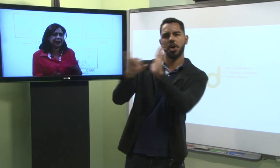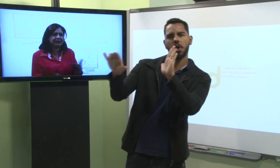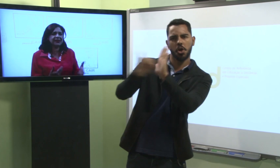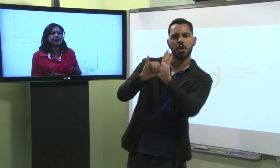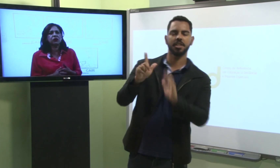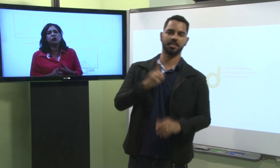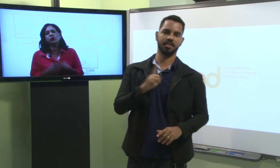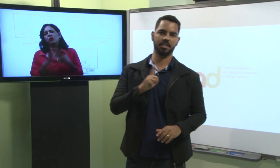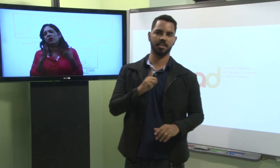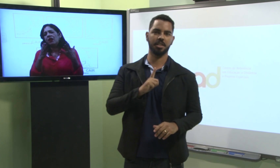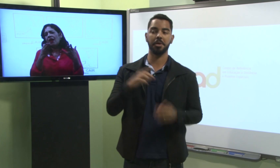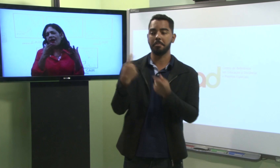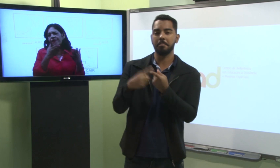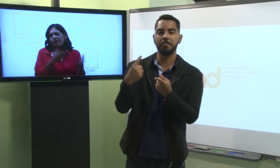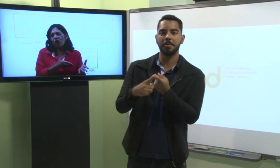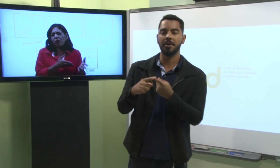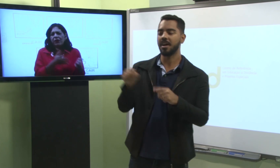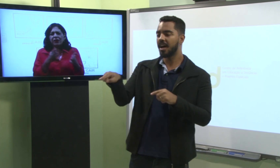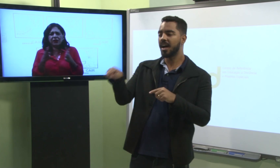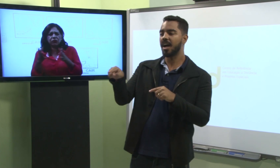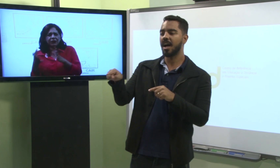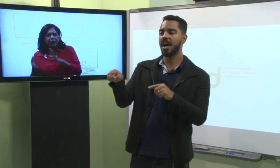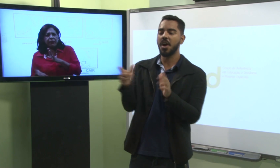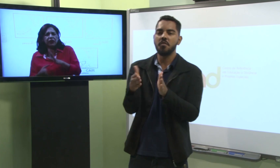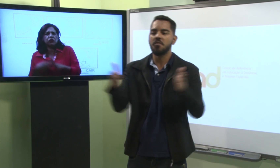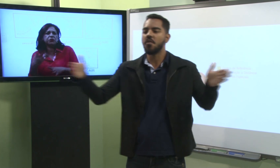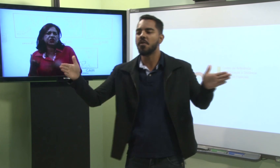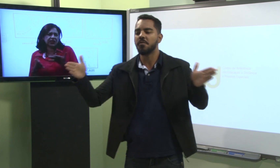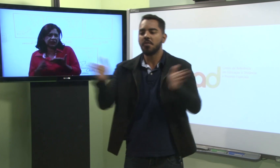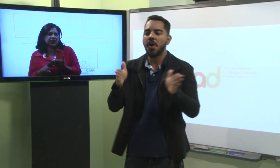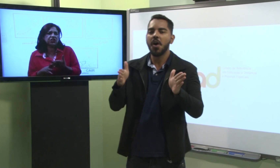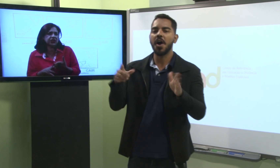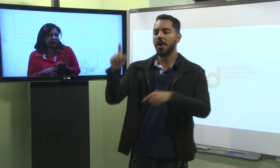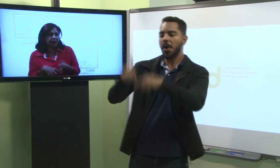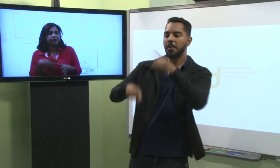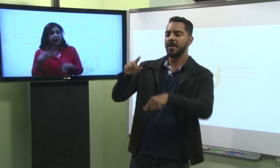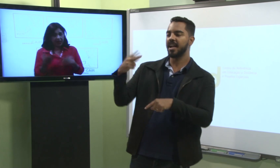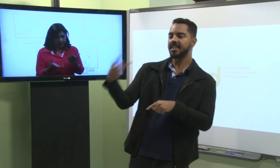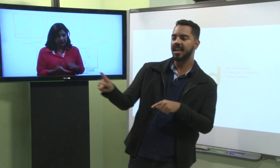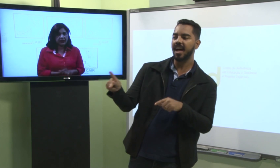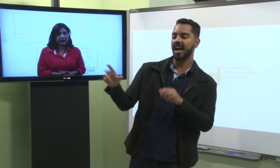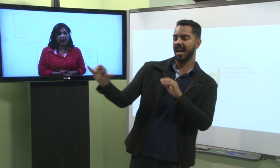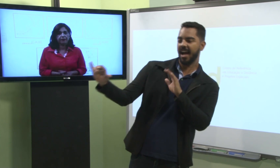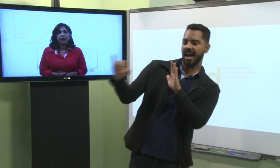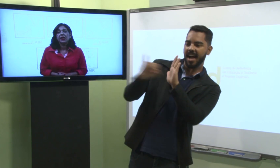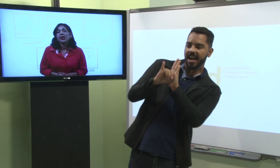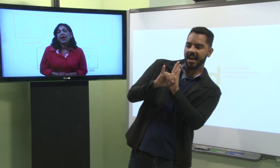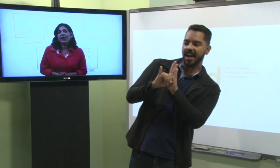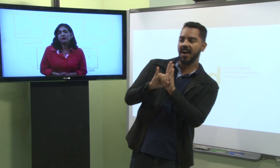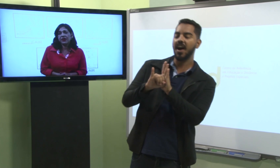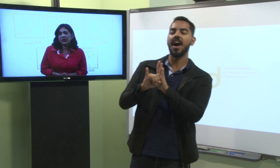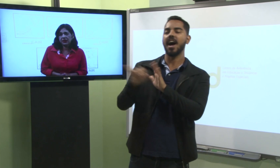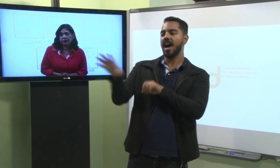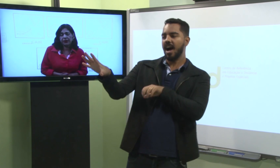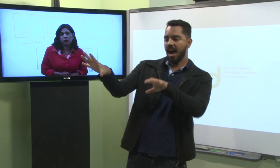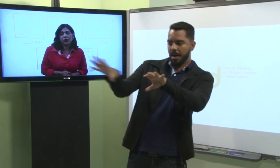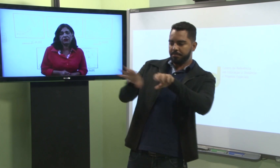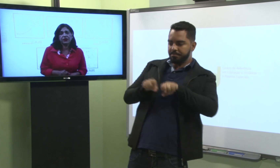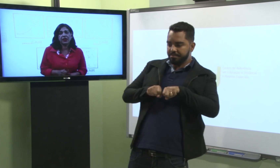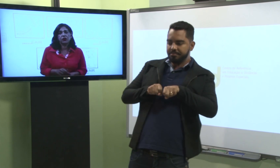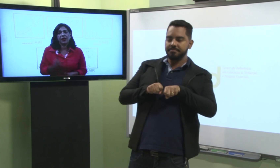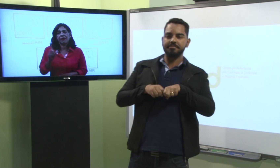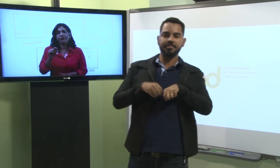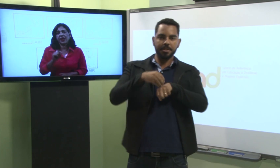ele apresenta com a forma e o tamanho do objeto que a gente quer representar. Às vezes também